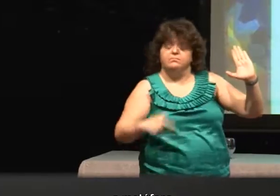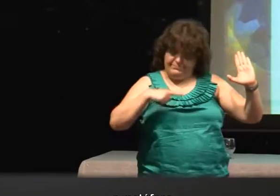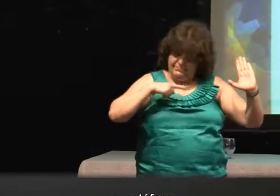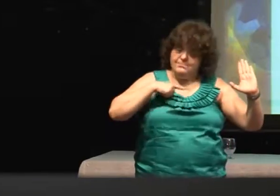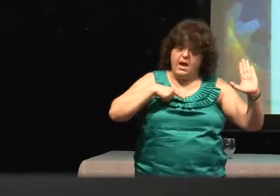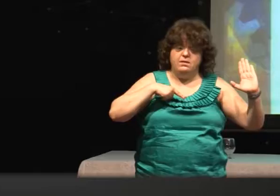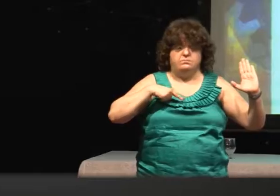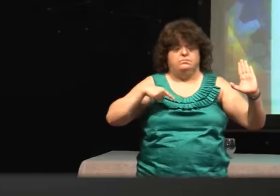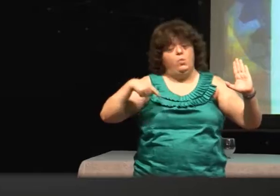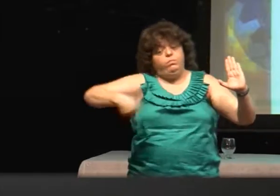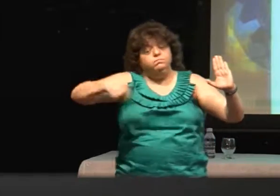metáfora.